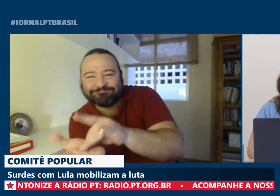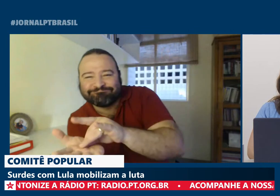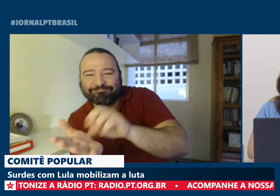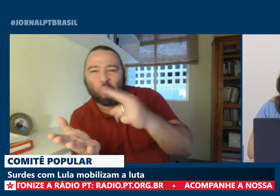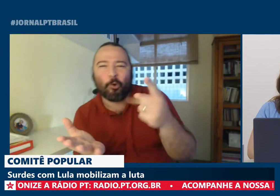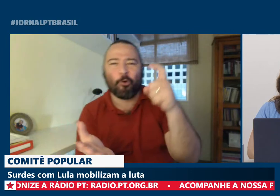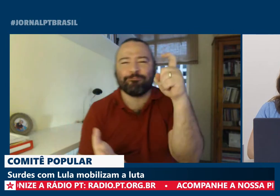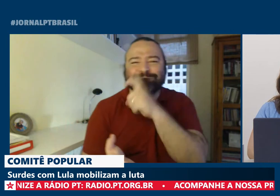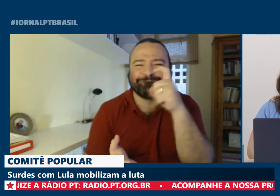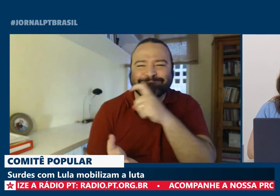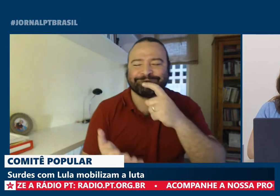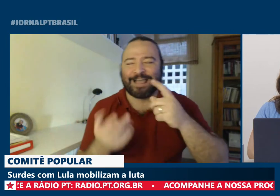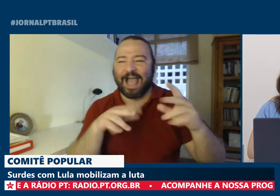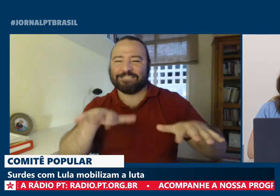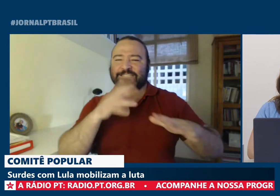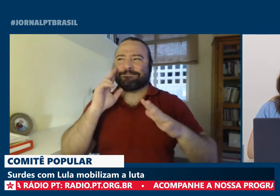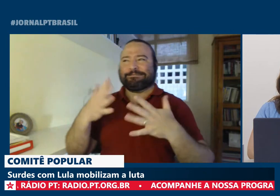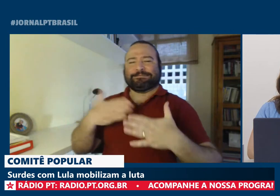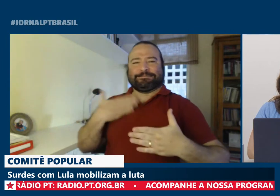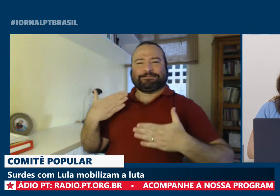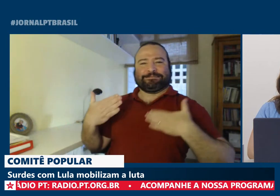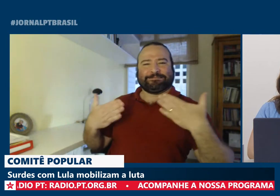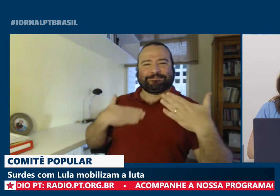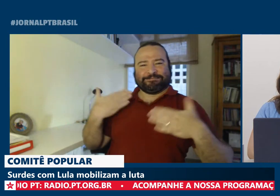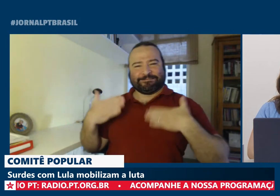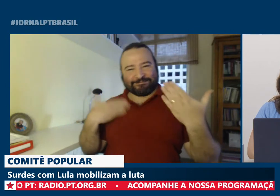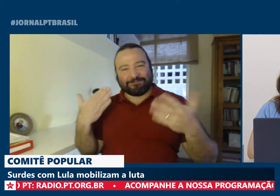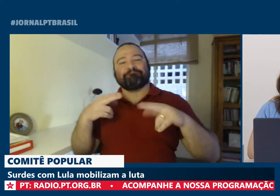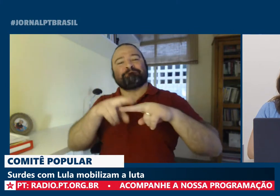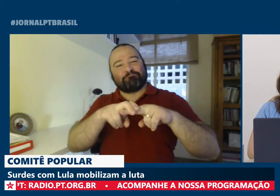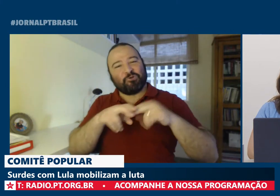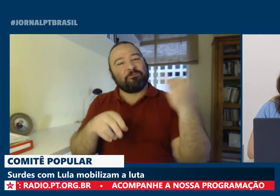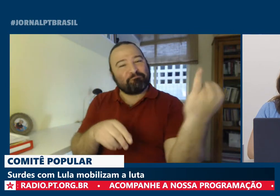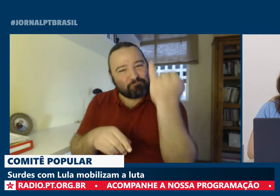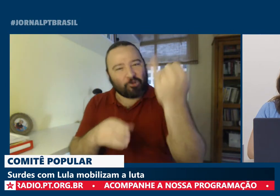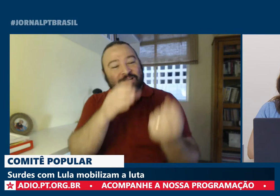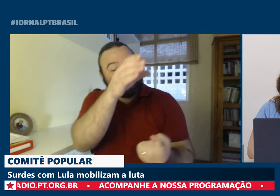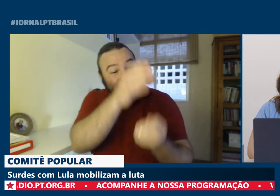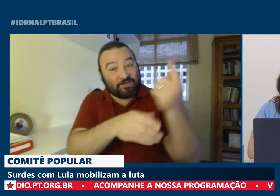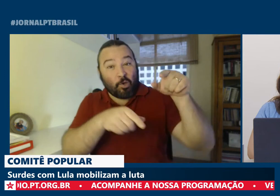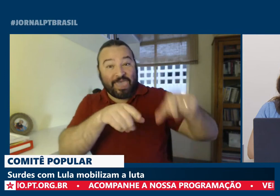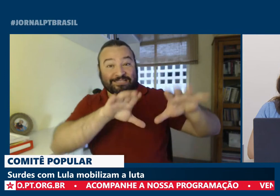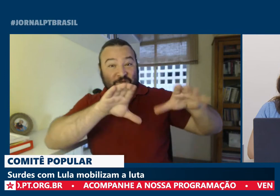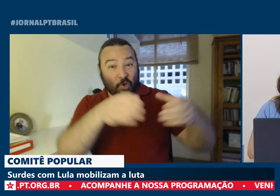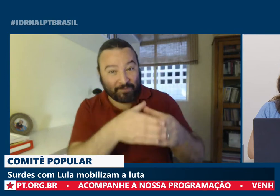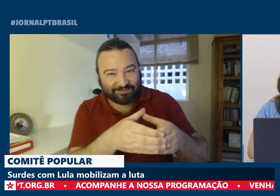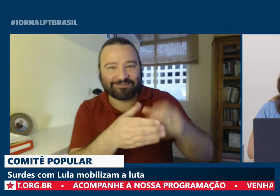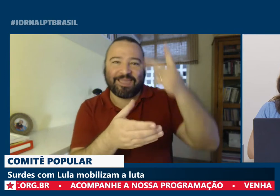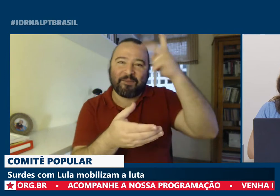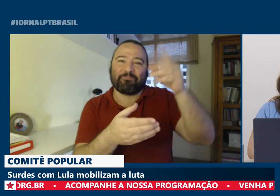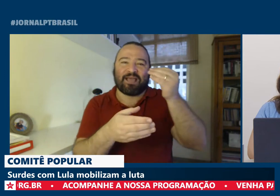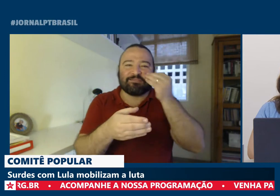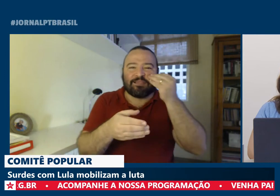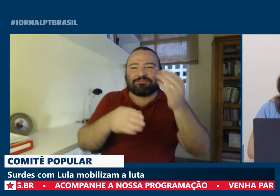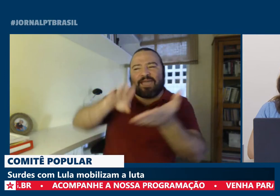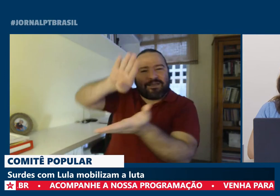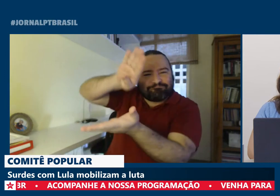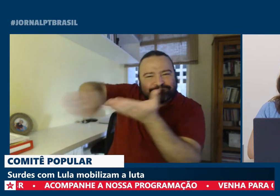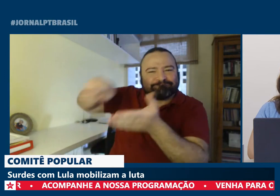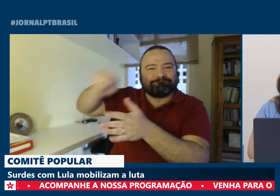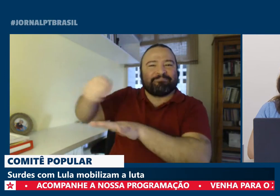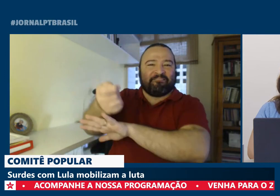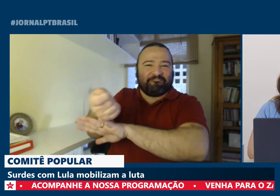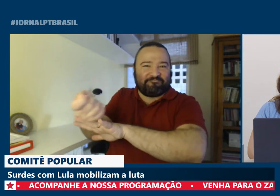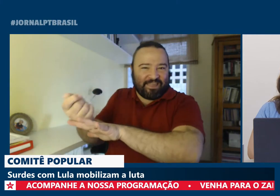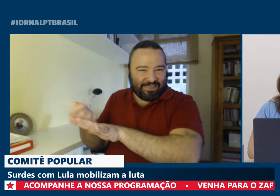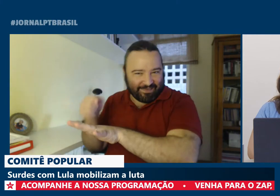né? Então, a gente trata de divulgação, de combate à fake news, e é muito importante